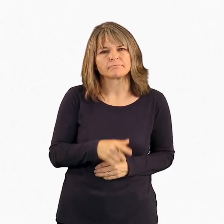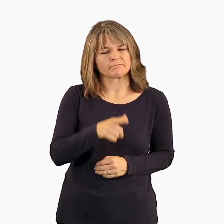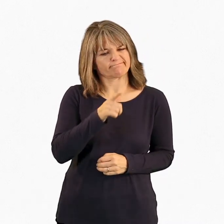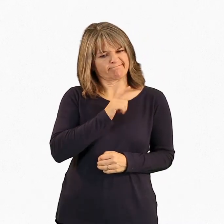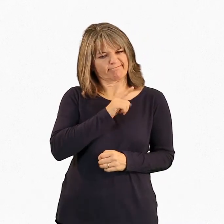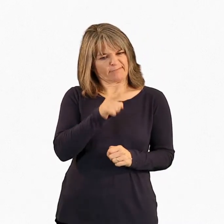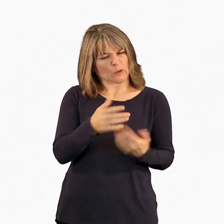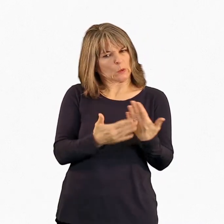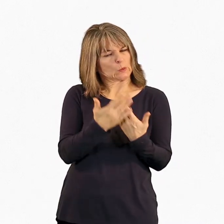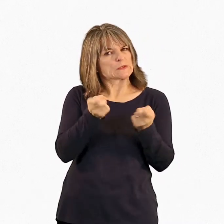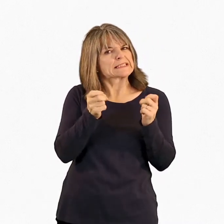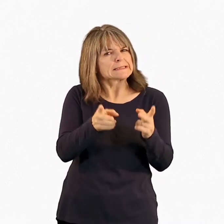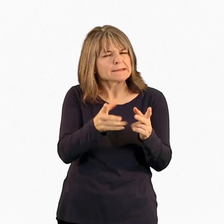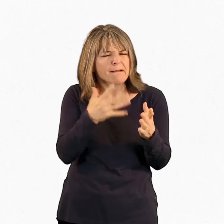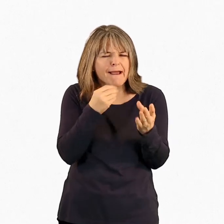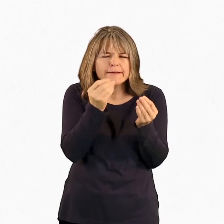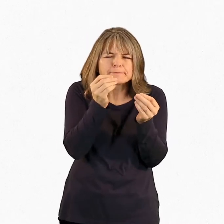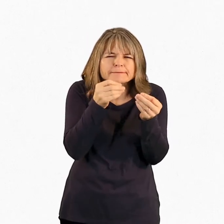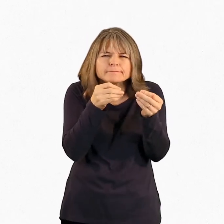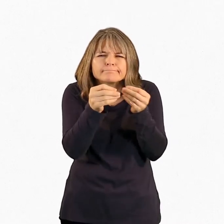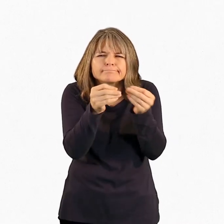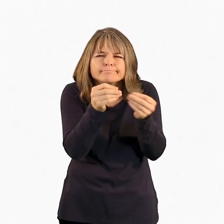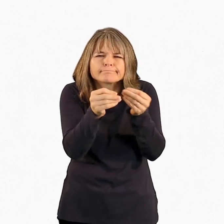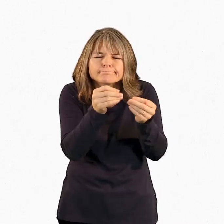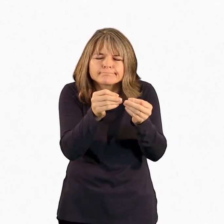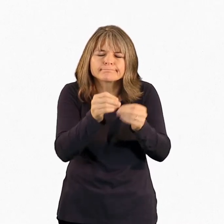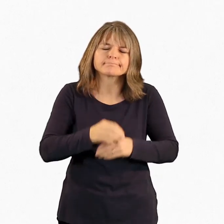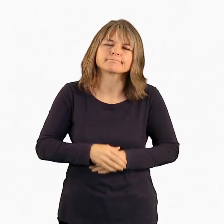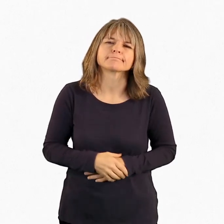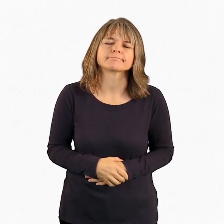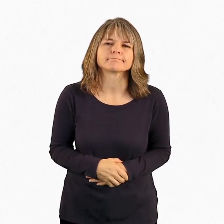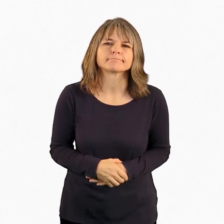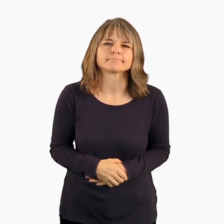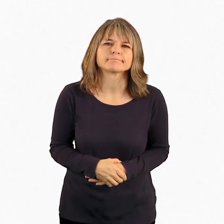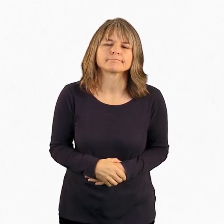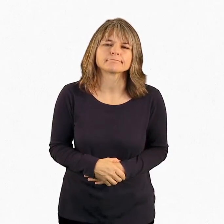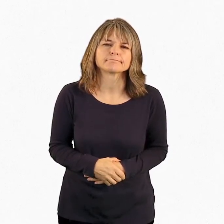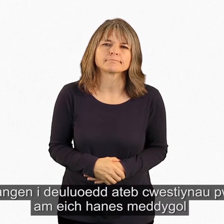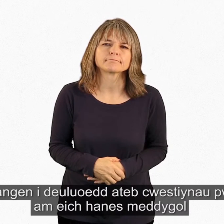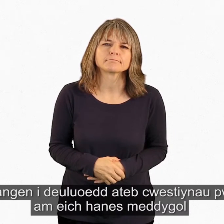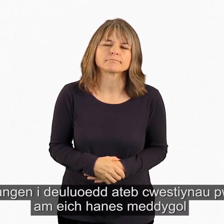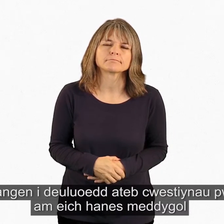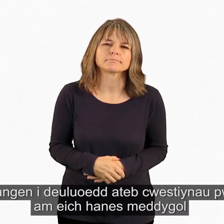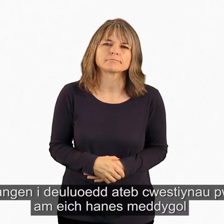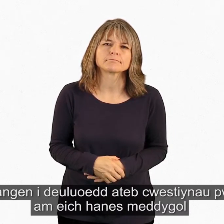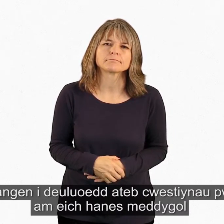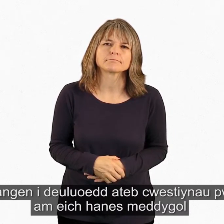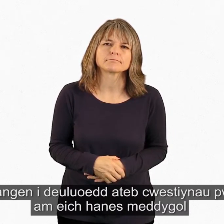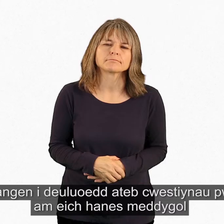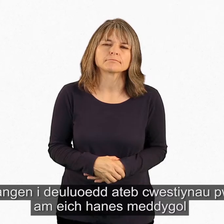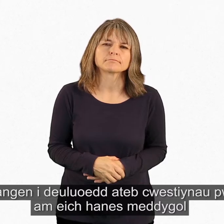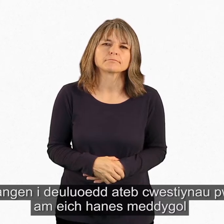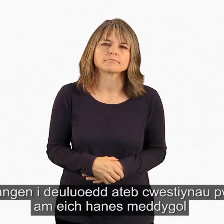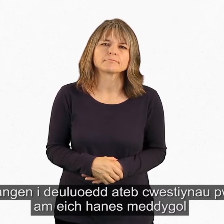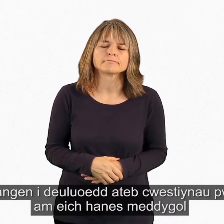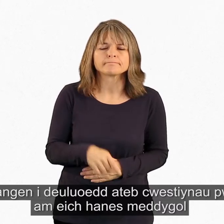angen i deuluoedd ateb cwestiynau